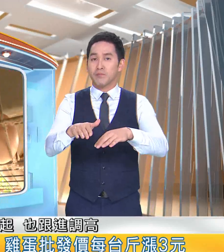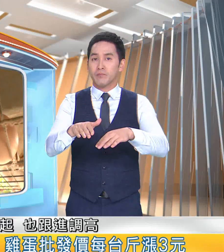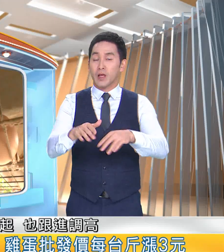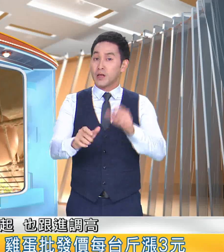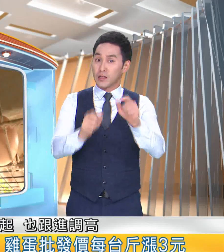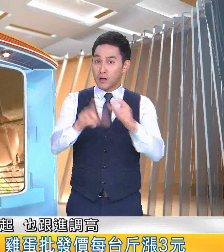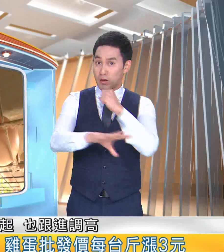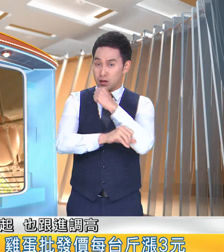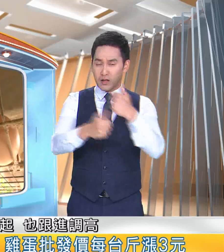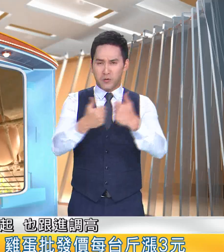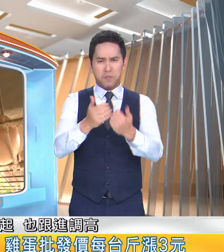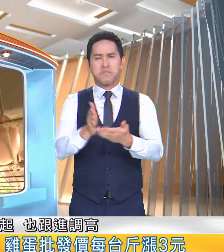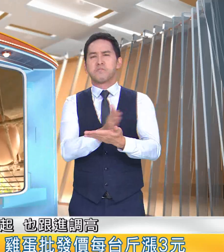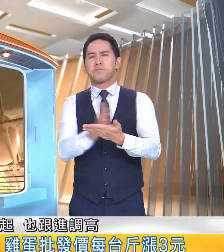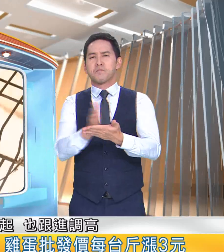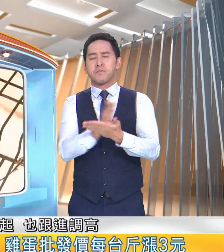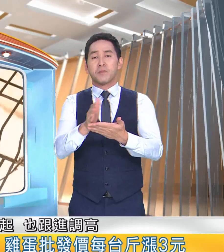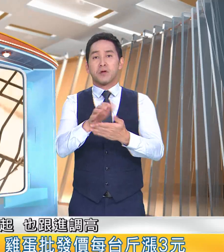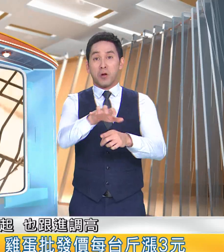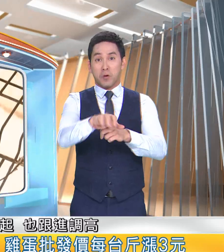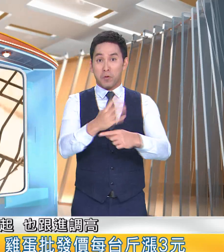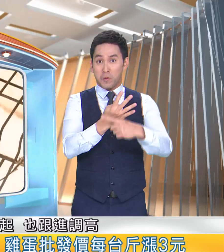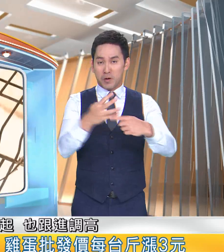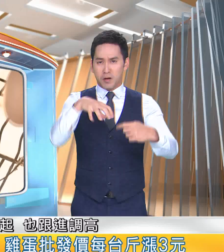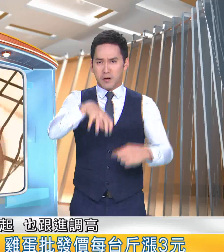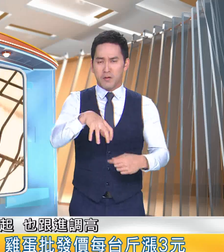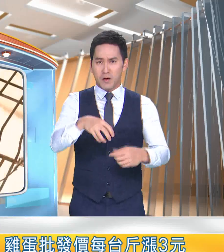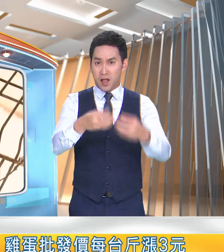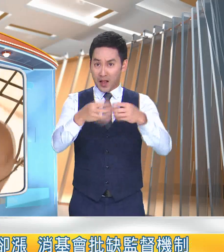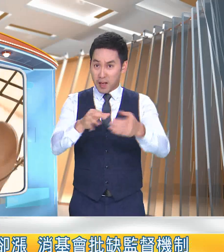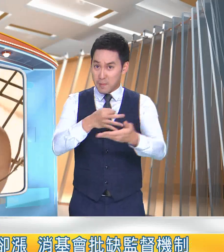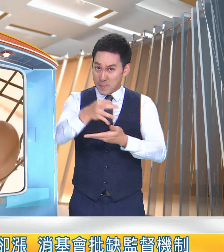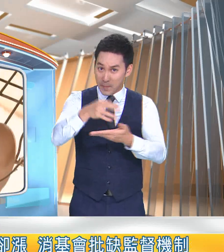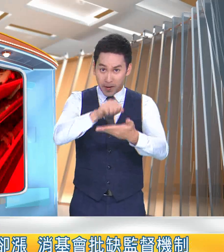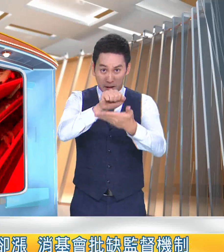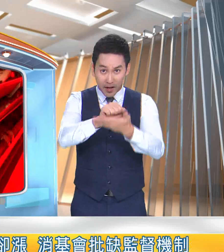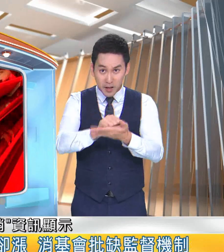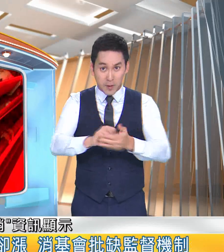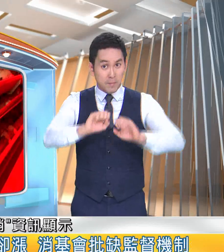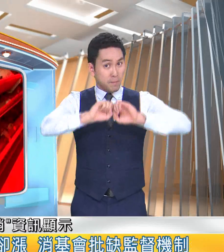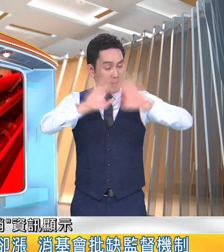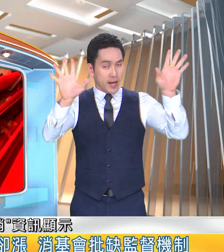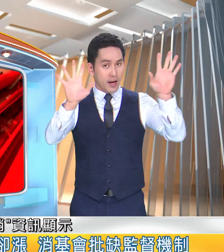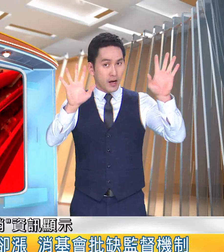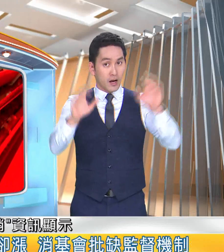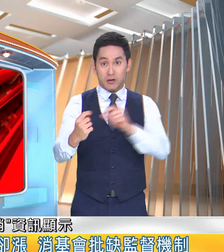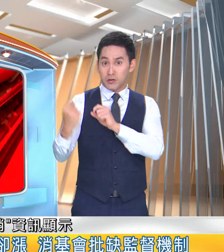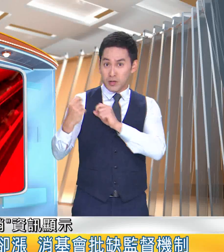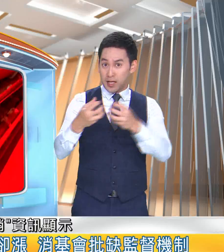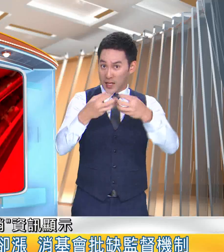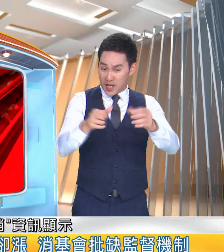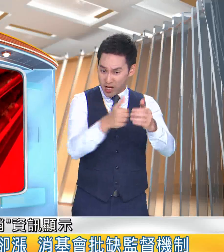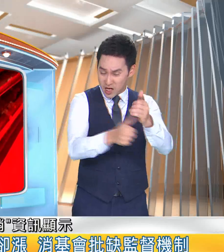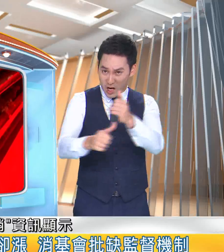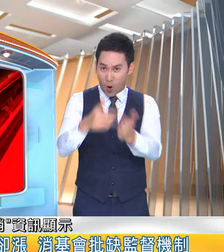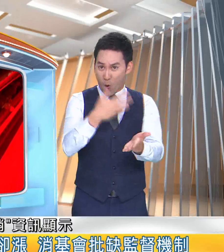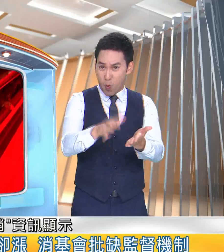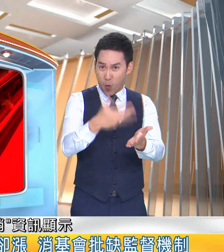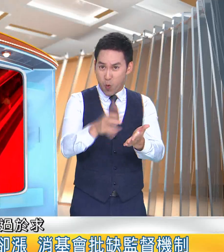高。对此，消基会批评，农业部鸡蛋产销资讯显示，